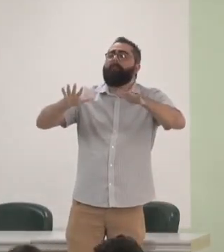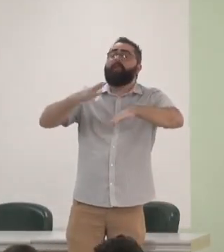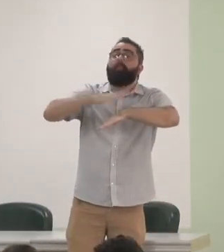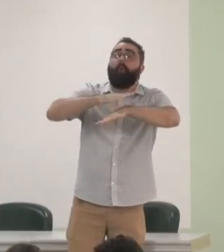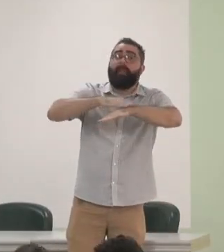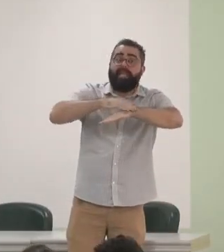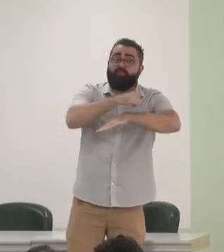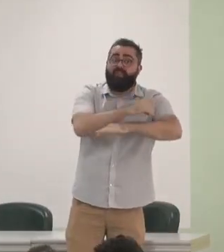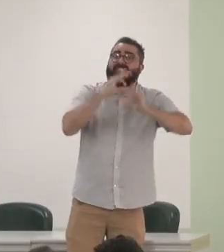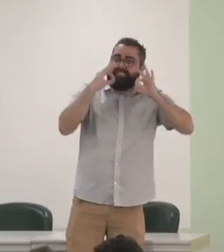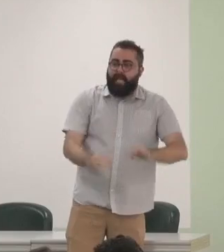1965,